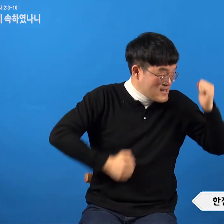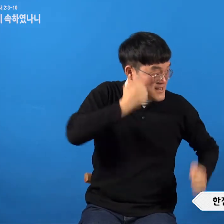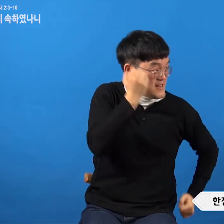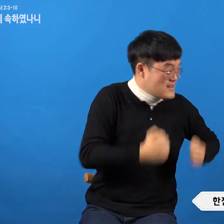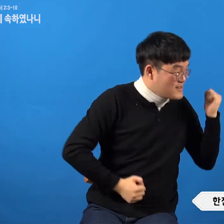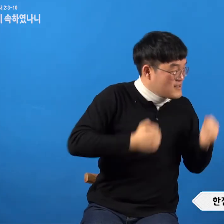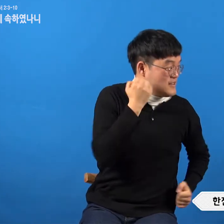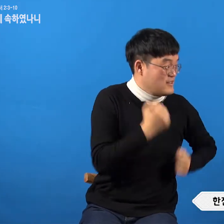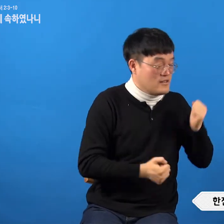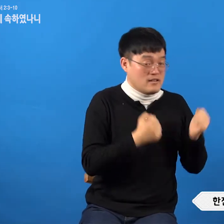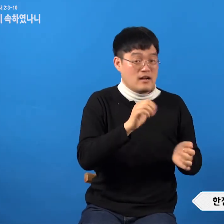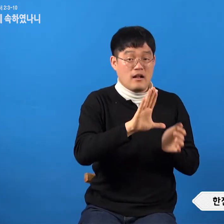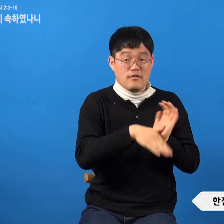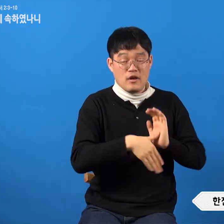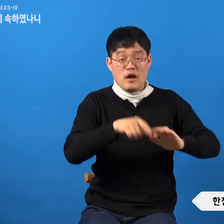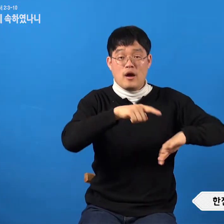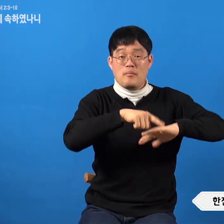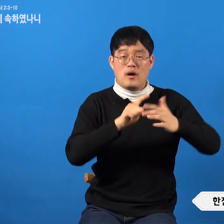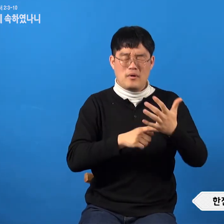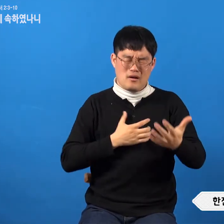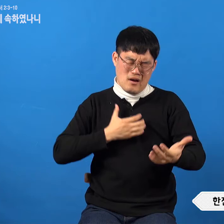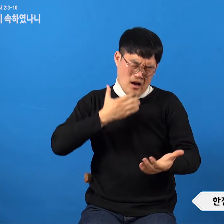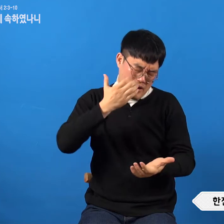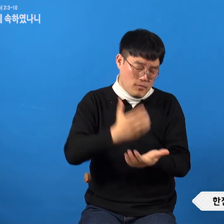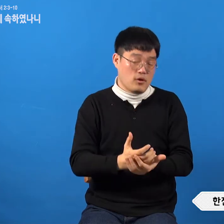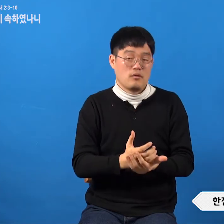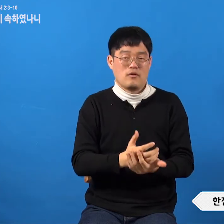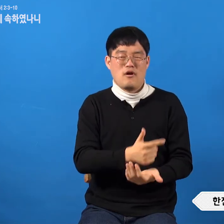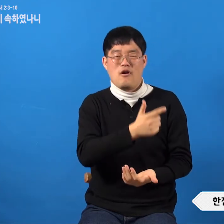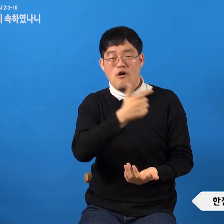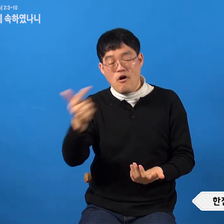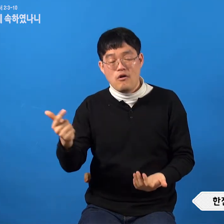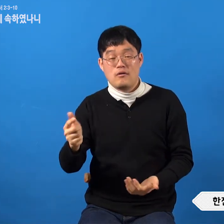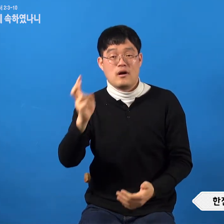때 그 사람 그냥 가슴이 터지는 것 같지 않겠습니까?